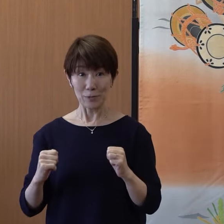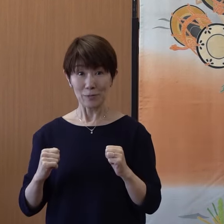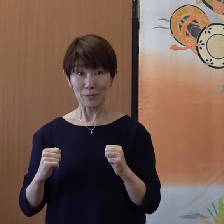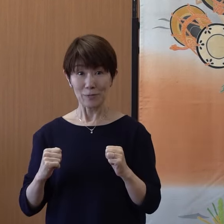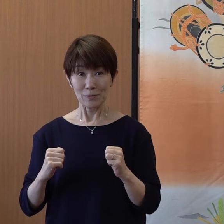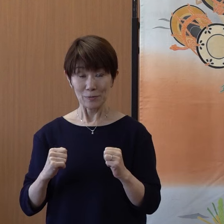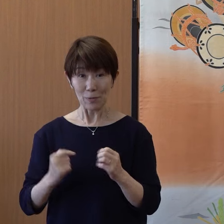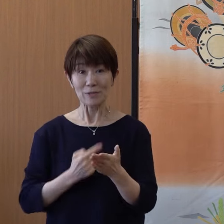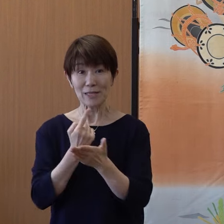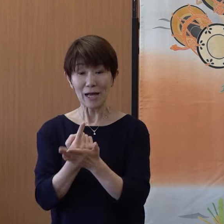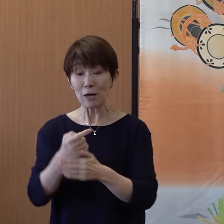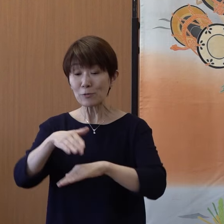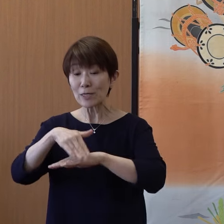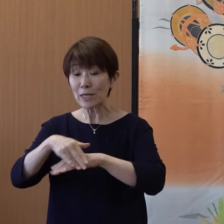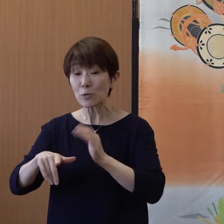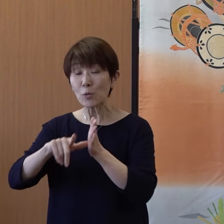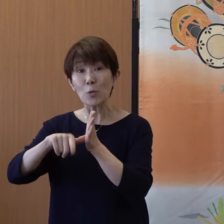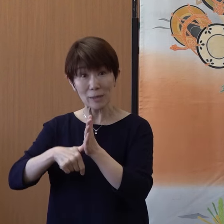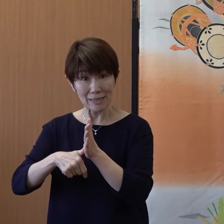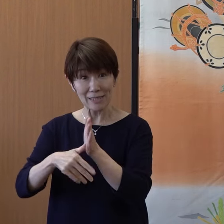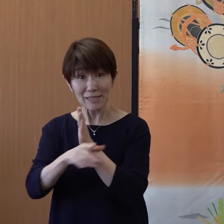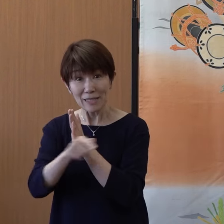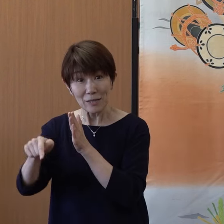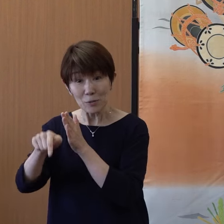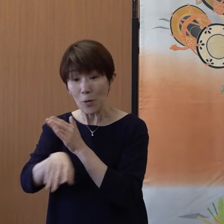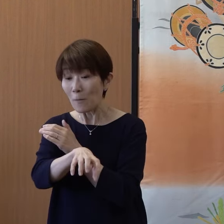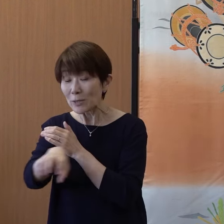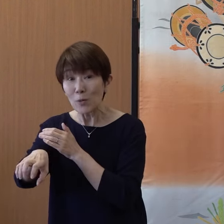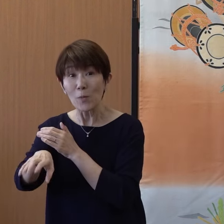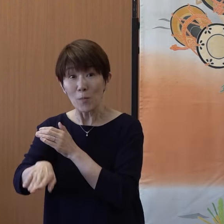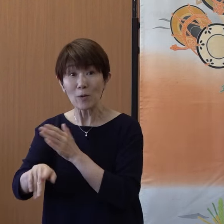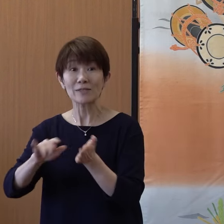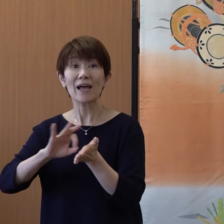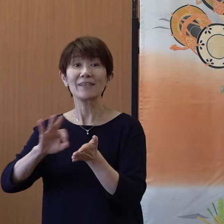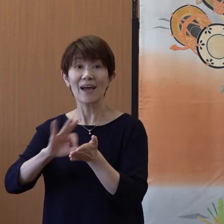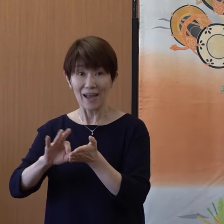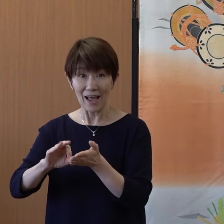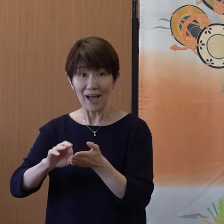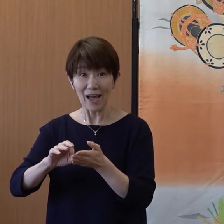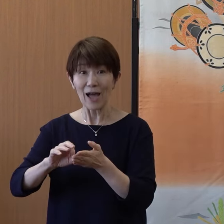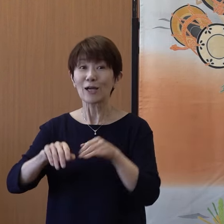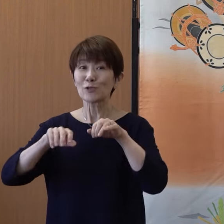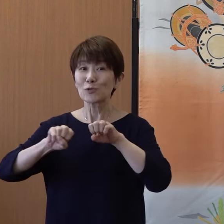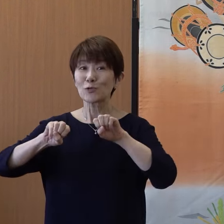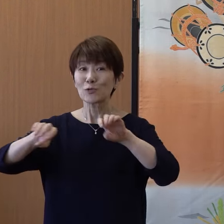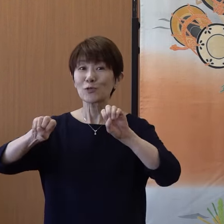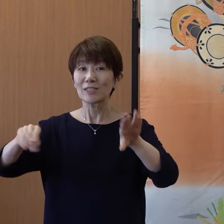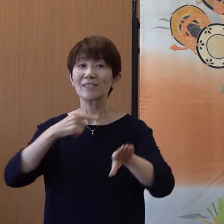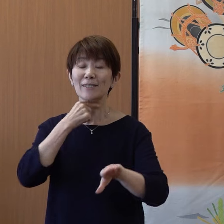など、対面の機会も活用しながら周知をしていきたいと考えています。